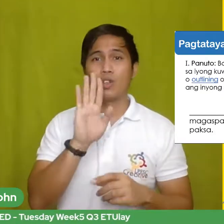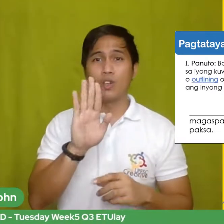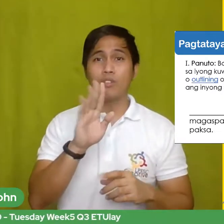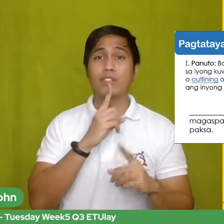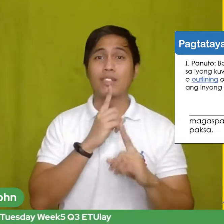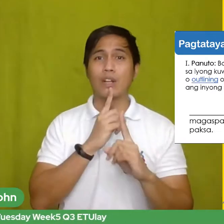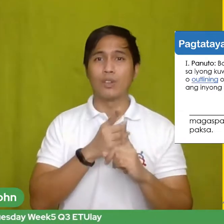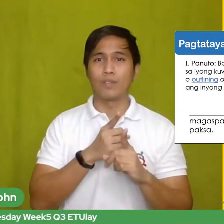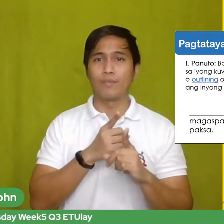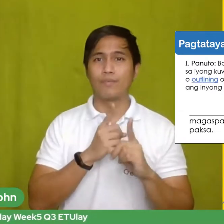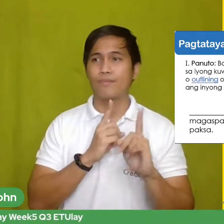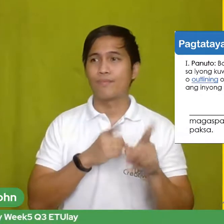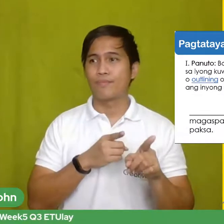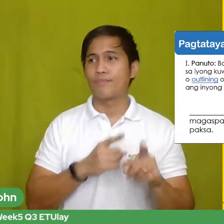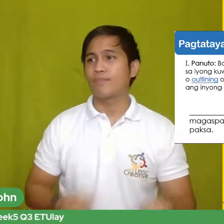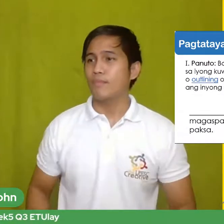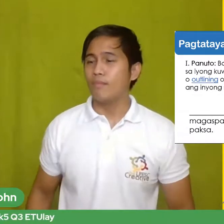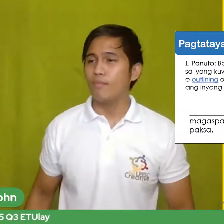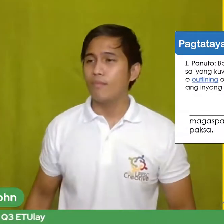inyong sagot.